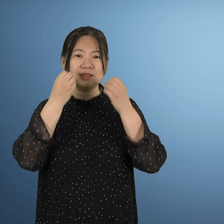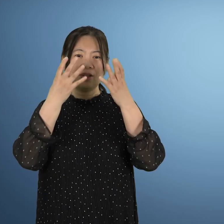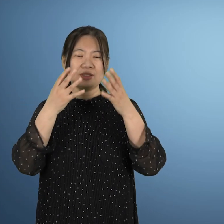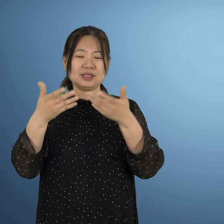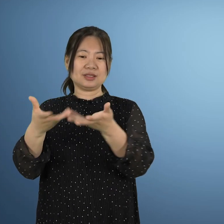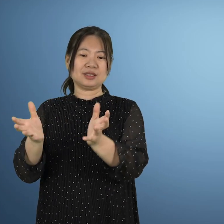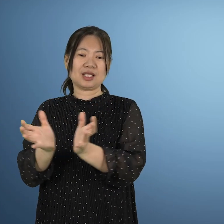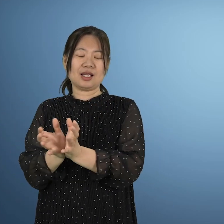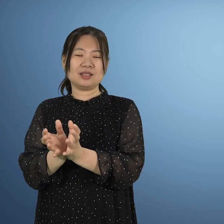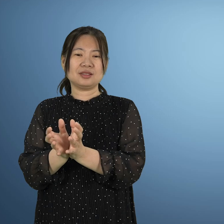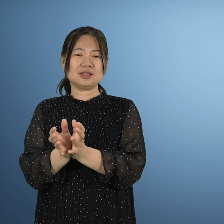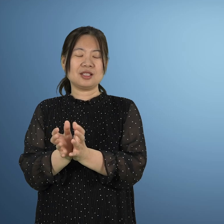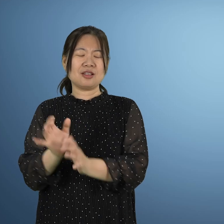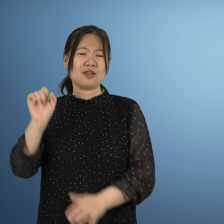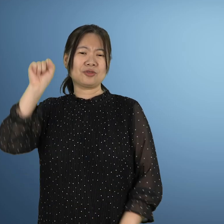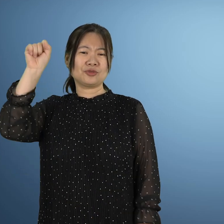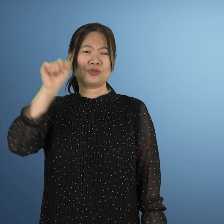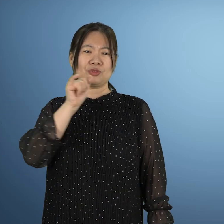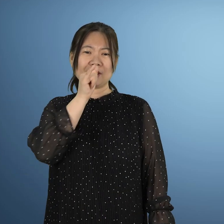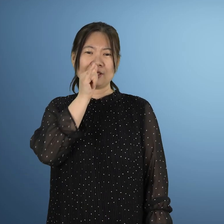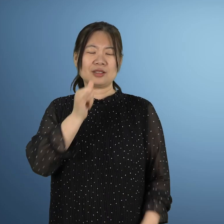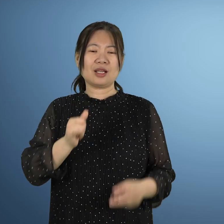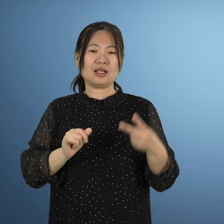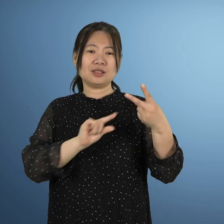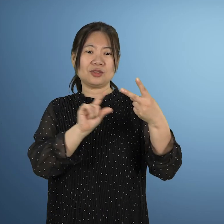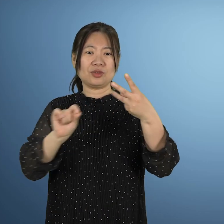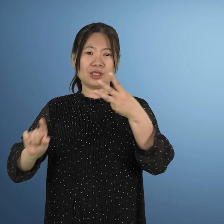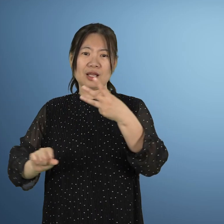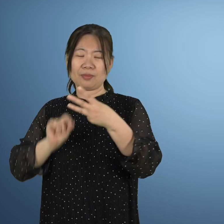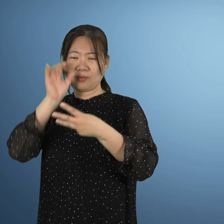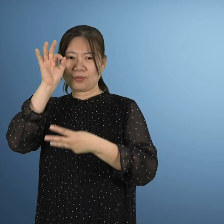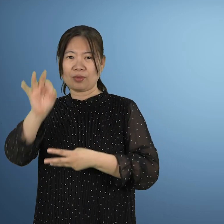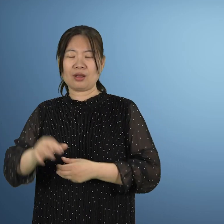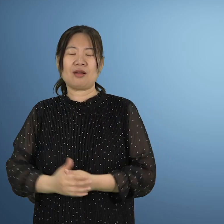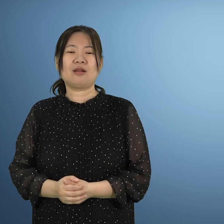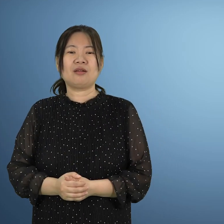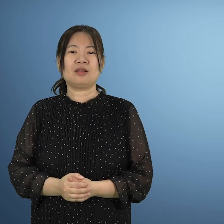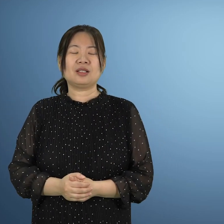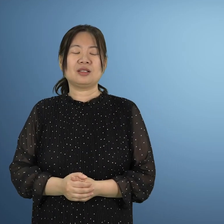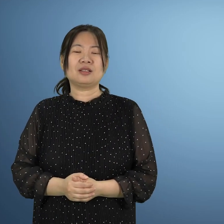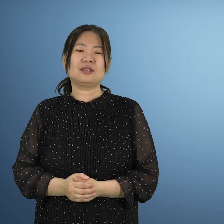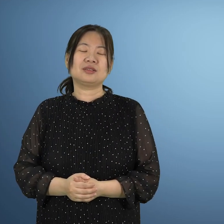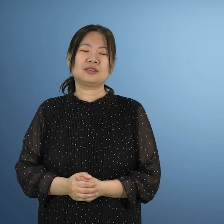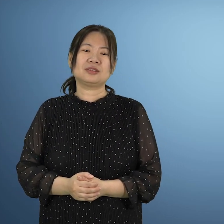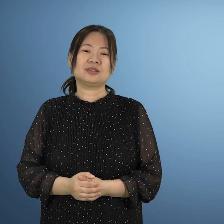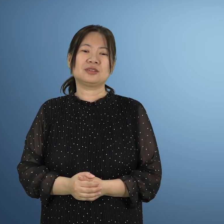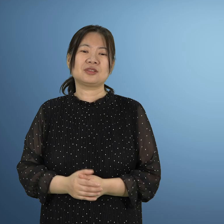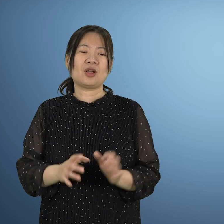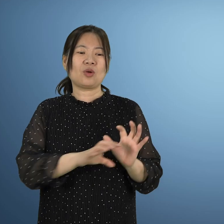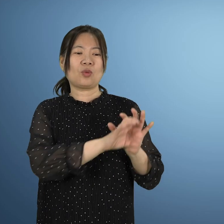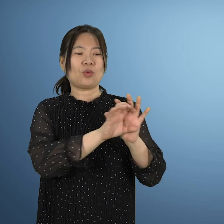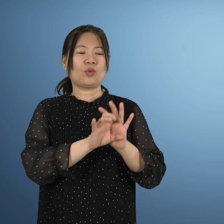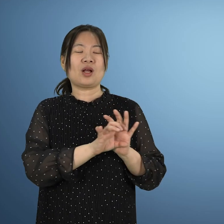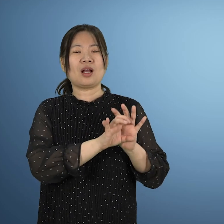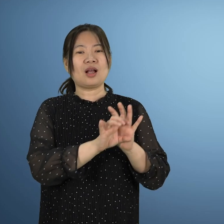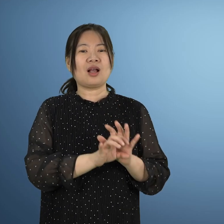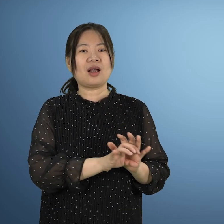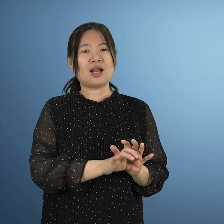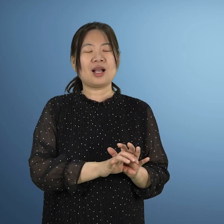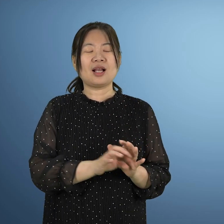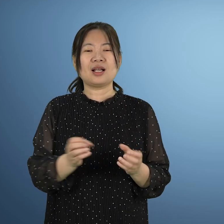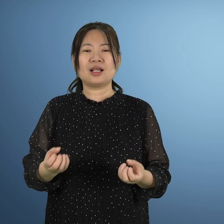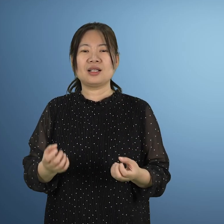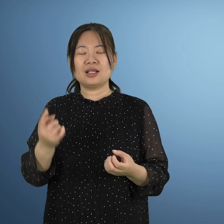대구의 집회를 가지면서 2월, 3월 달에는 이 코로나19는